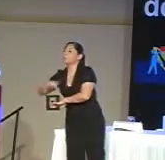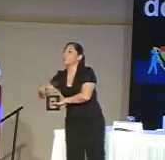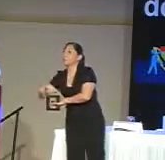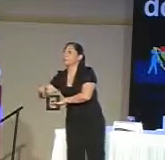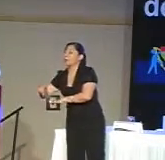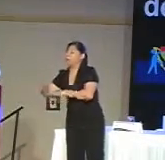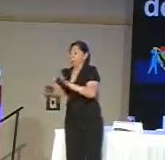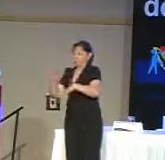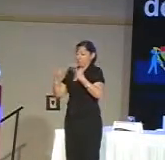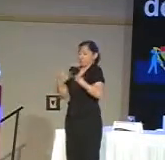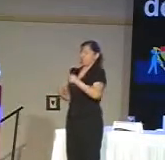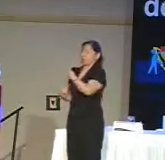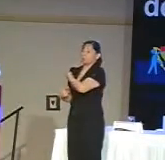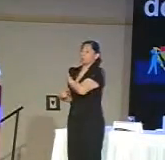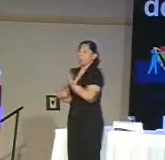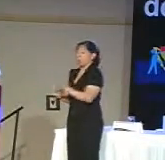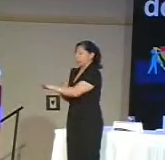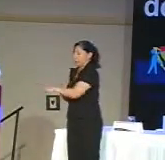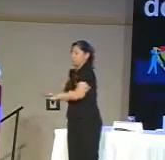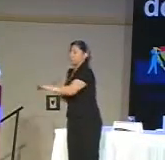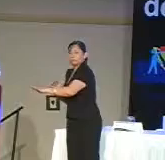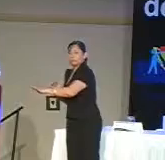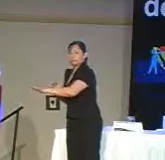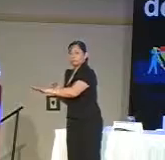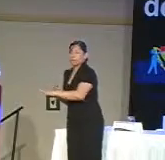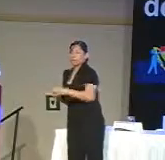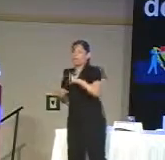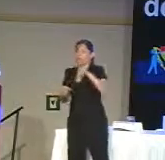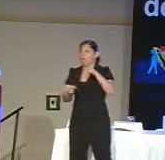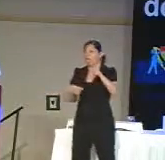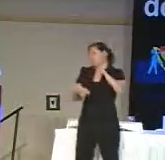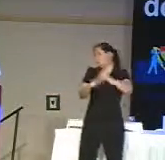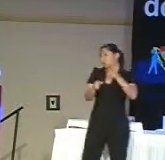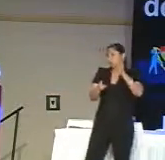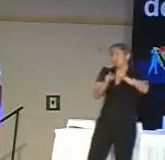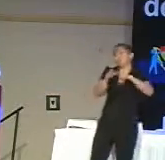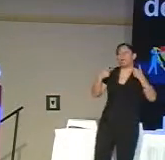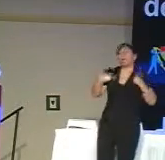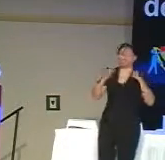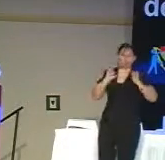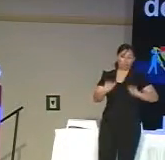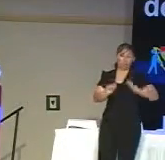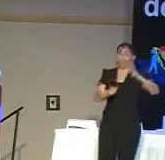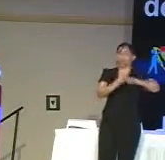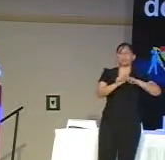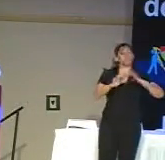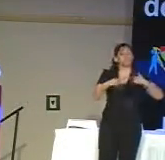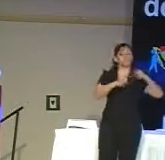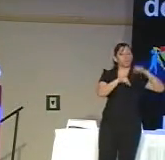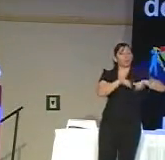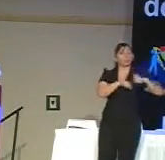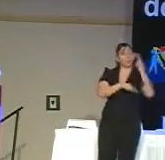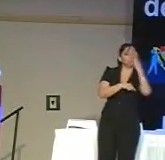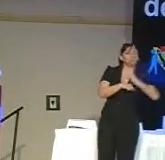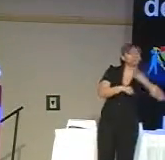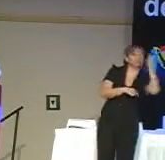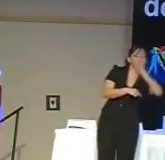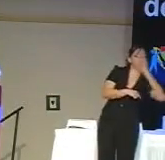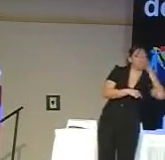Esa es una primera pregunta. Y algunos de ellos dicen es que yo no soy maestro, yo soy médico o